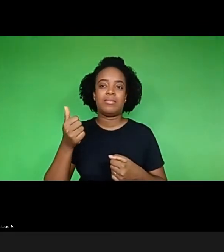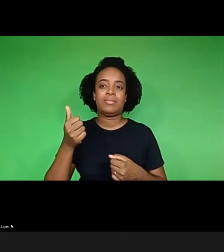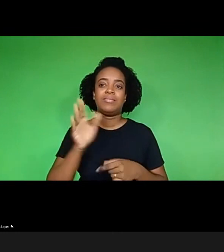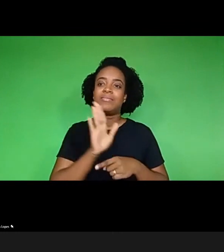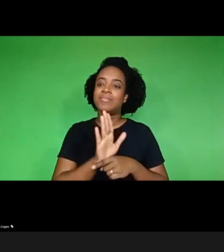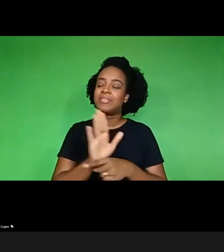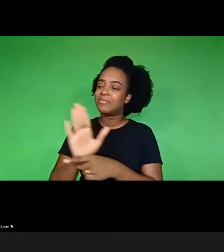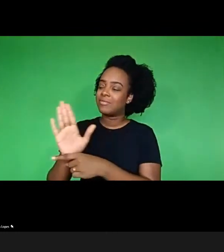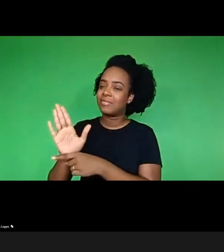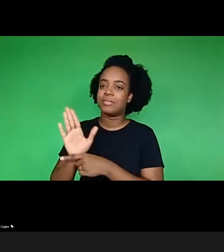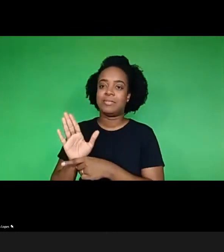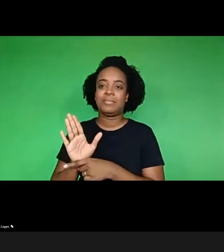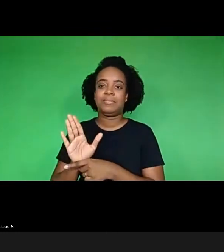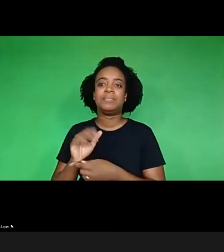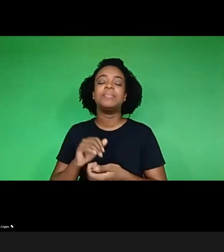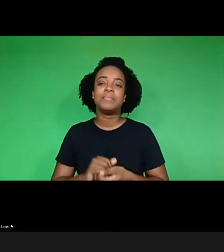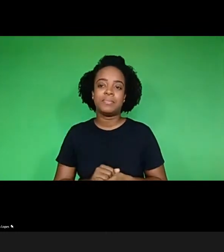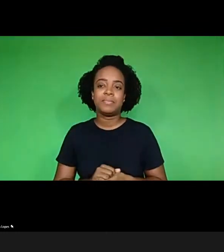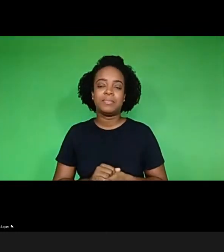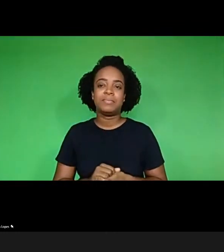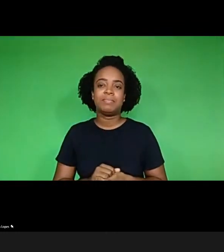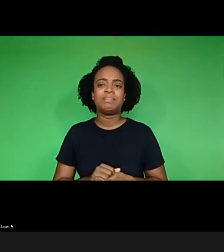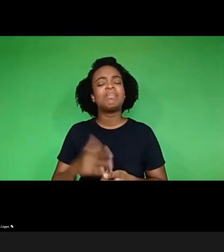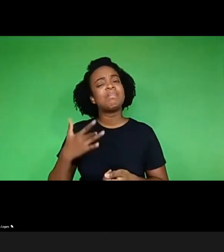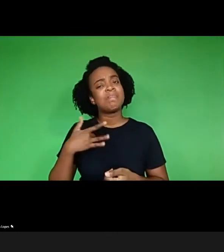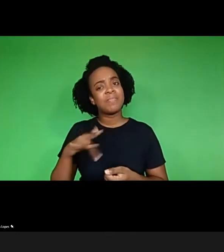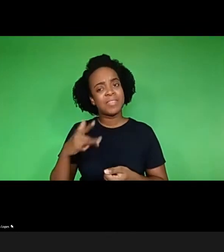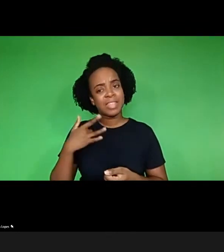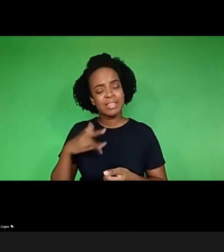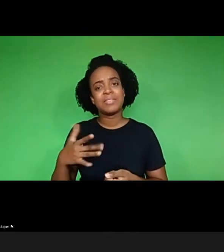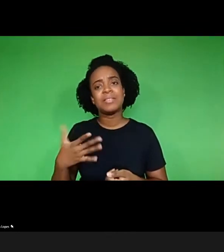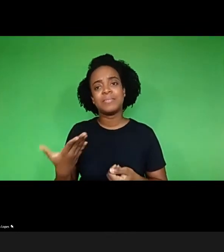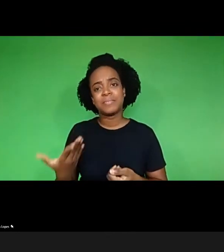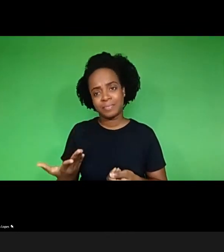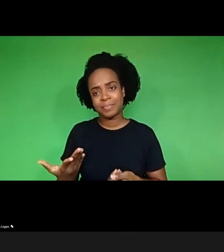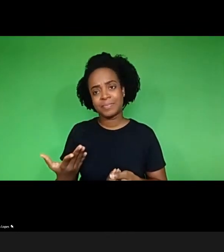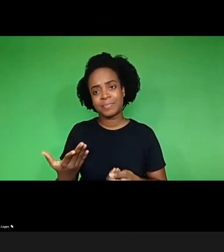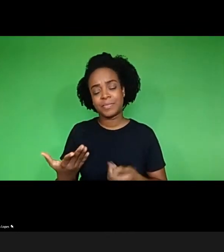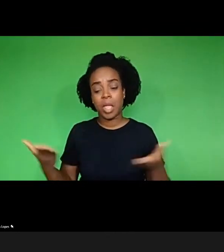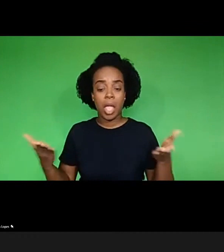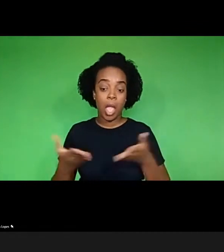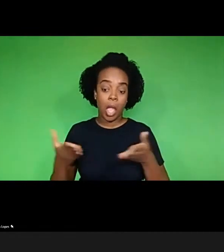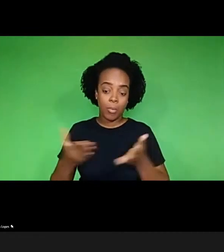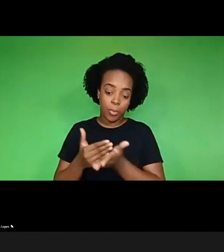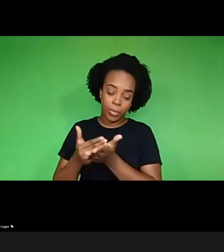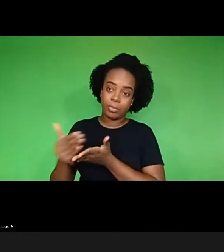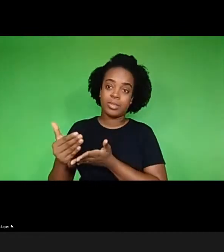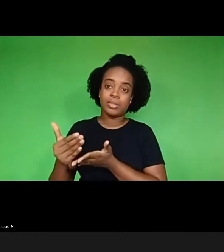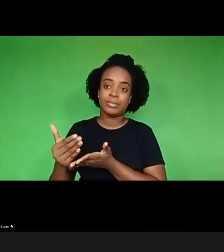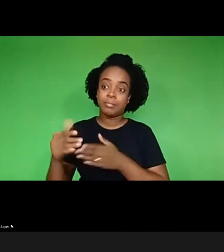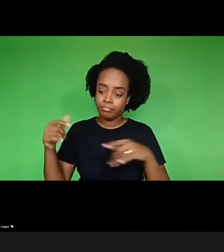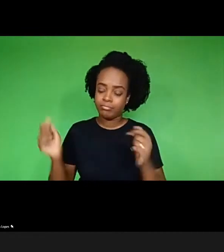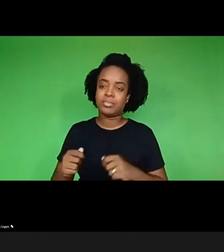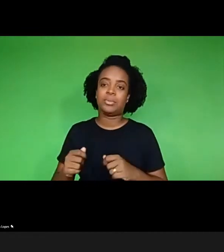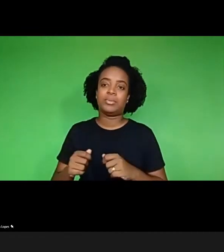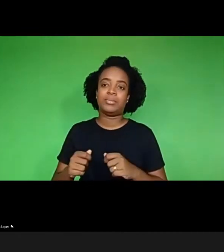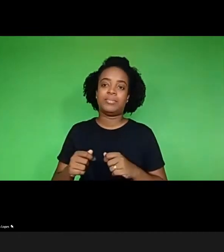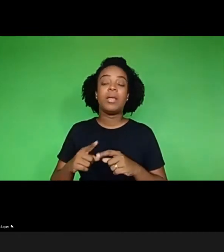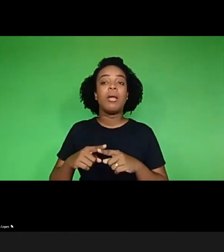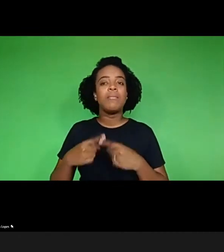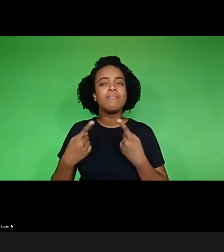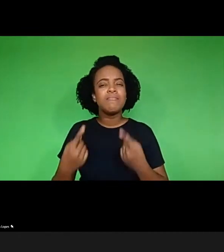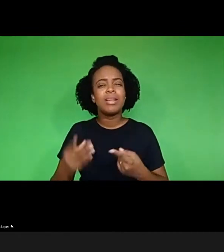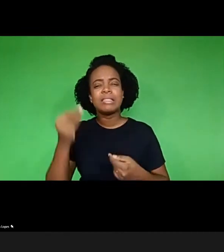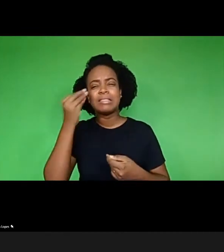certo? Infelizmente, tudo só pode começar agora, mas a gente está tentando fazer